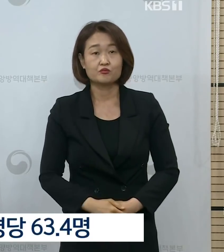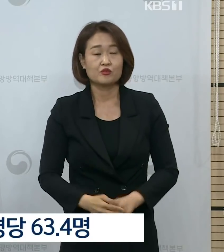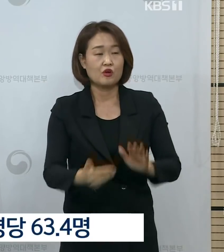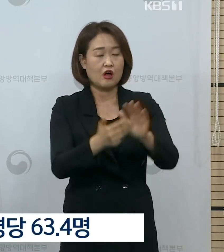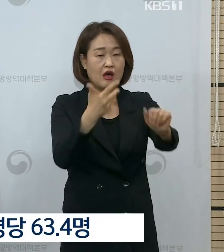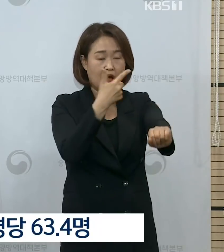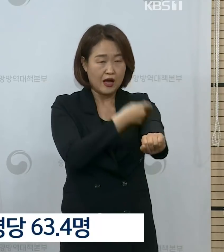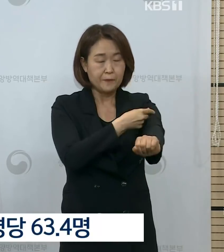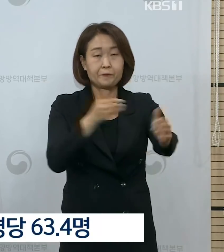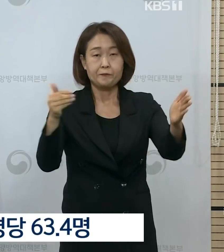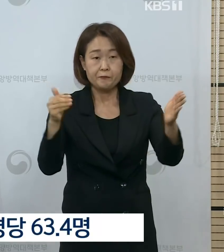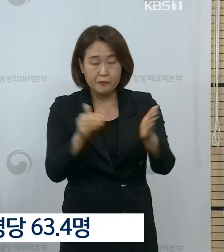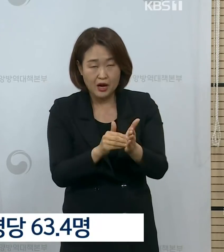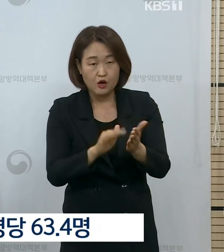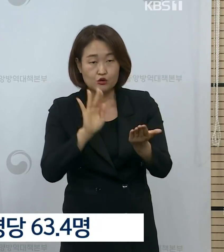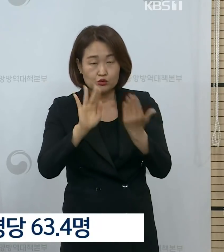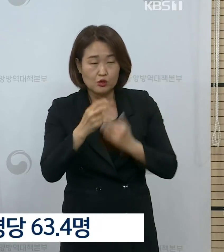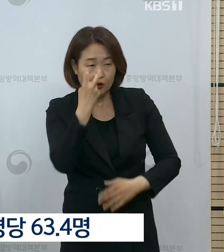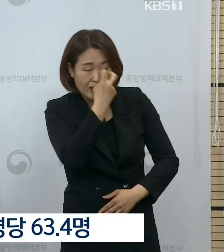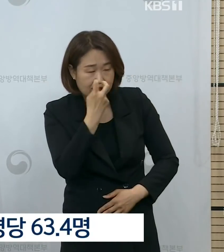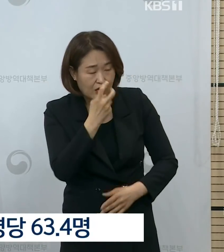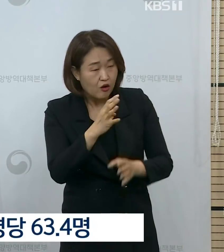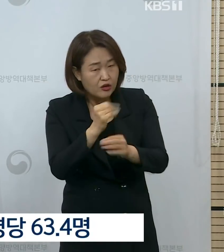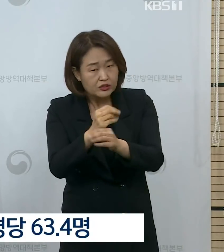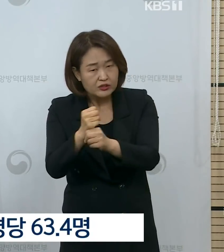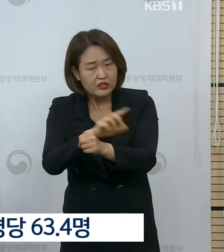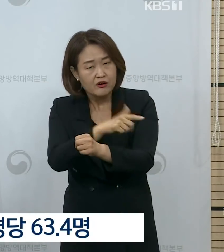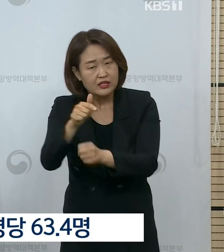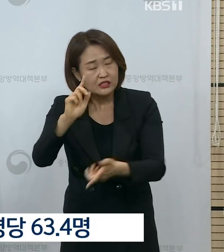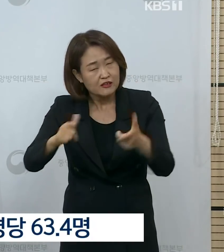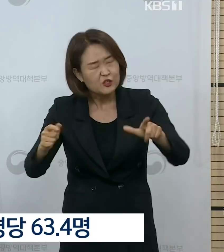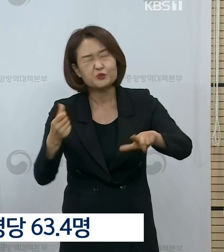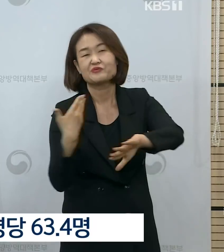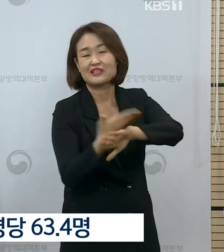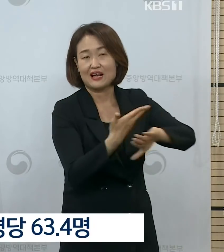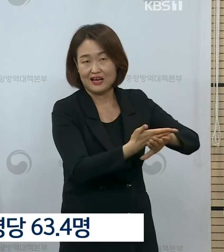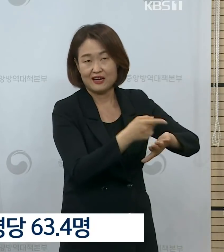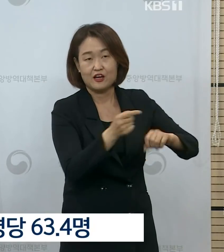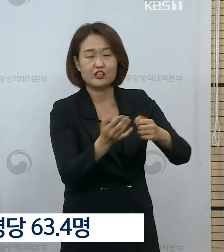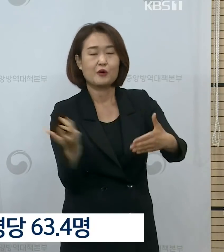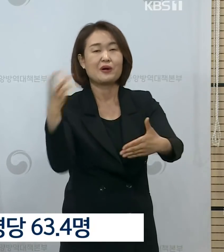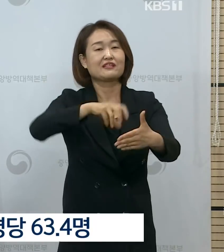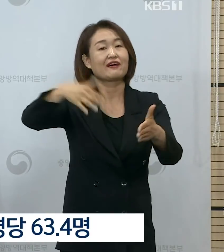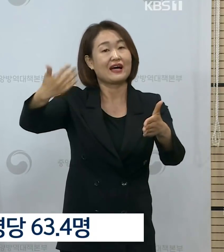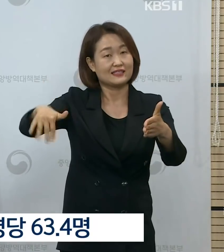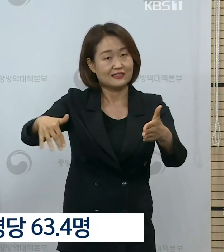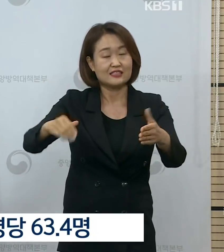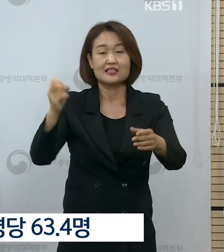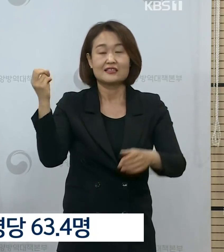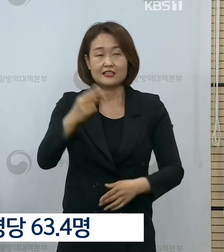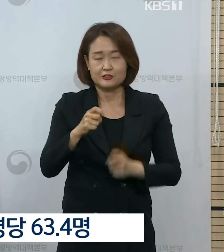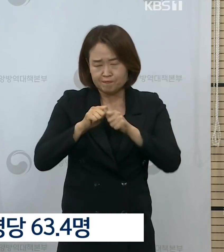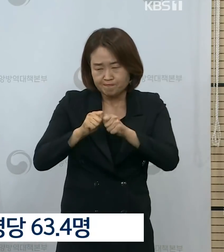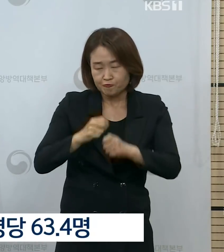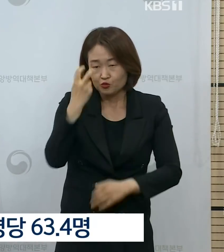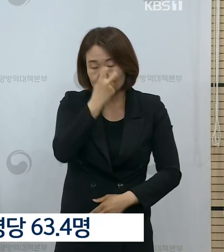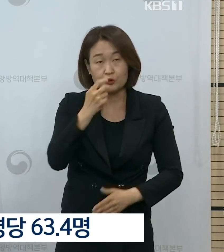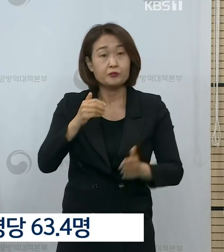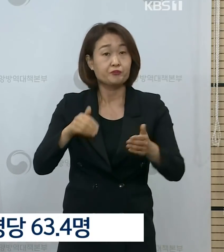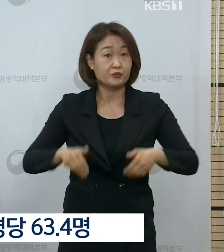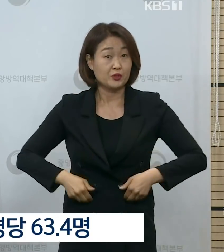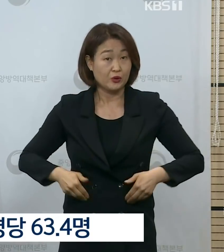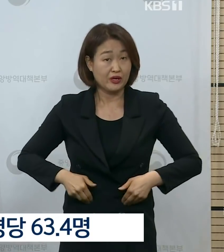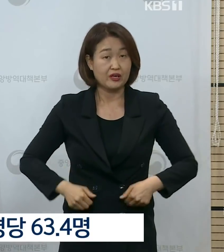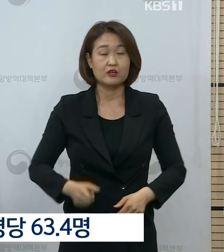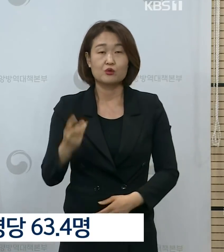후에 관찰 기간의 차이가 반영되지 않은 결과로 이에 대한 보정이 필요하고 또 화이자 백신의 경우에는 분석